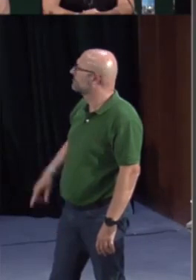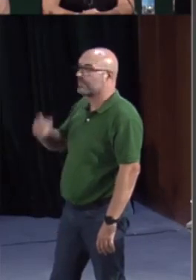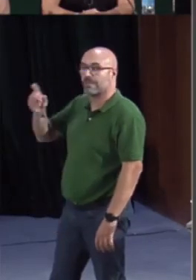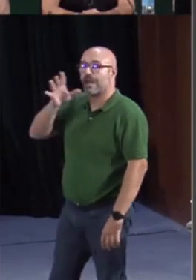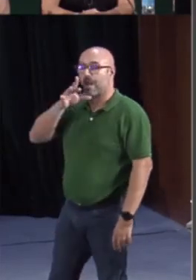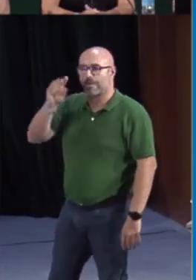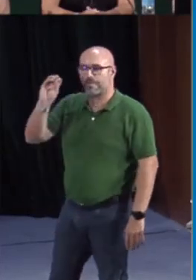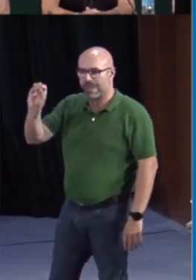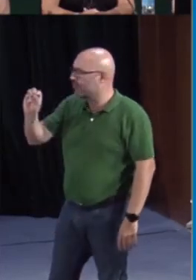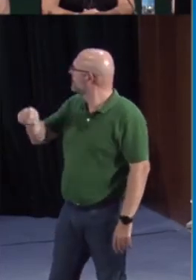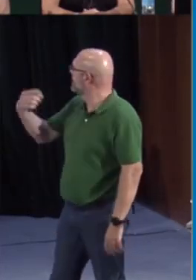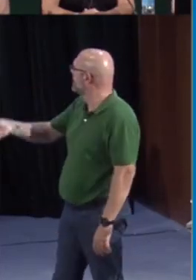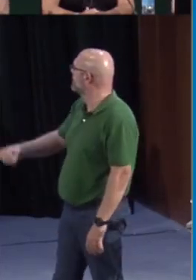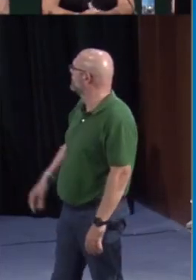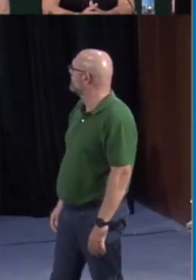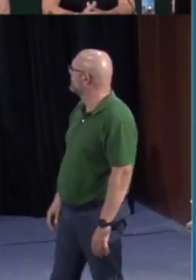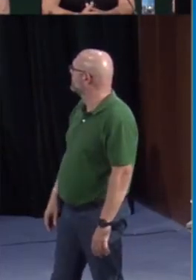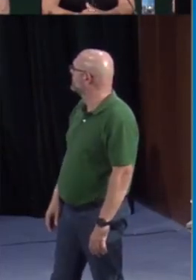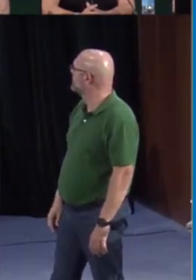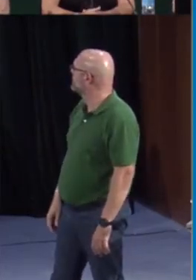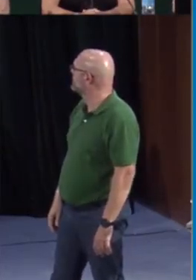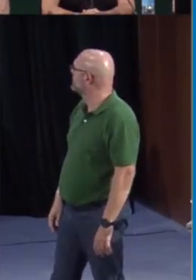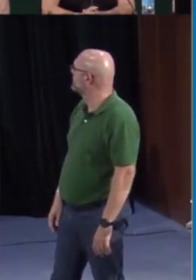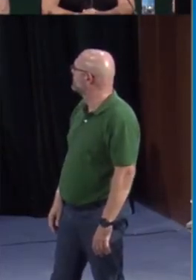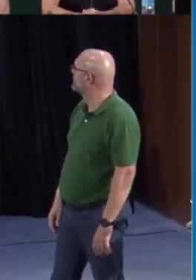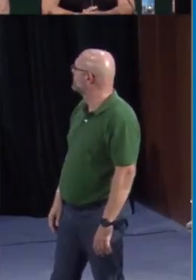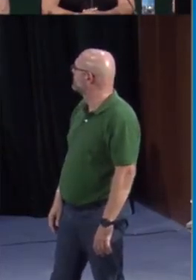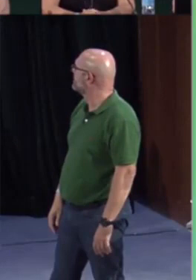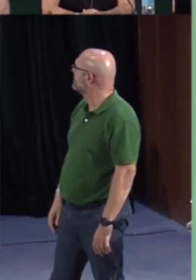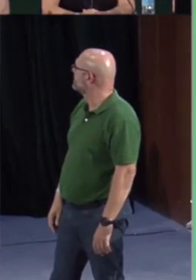Y esta es la pregunta, que aparece también en lengua de signos.